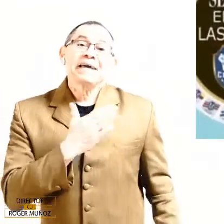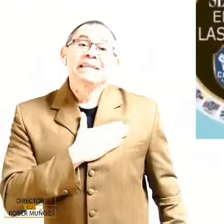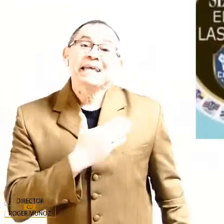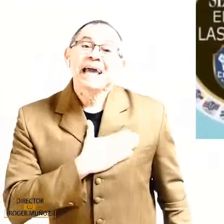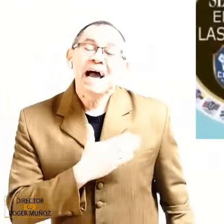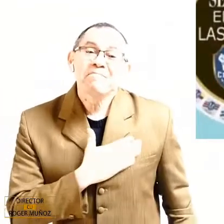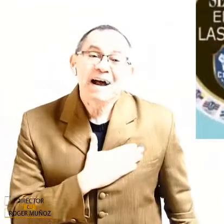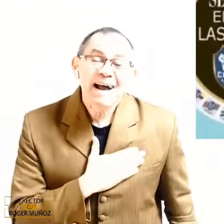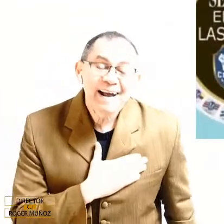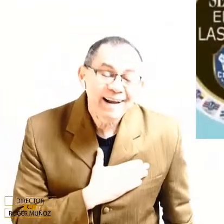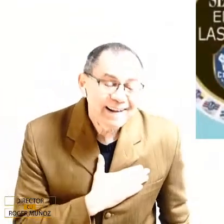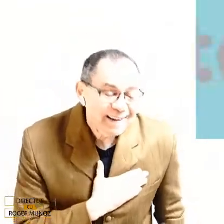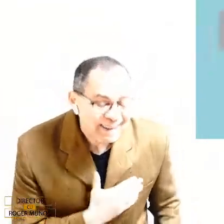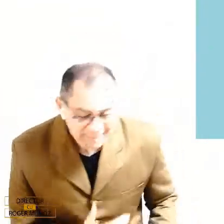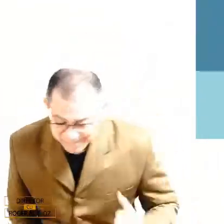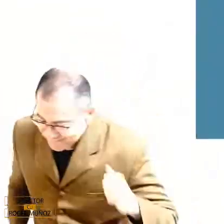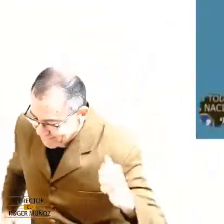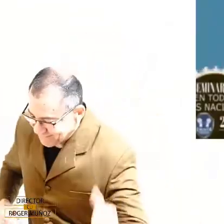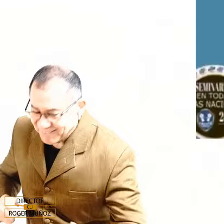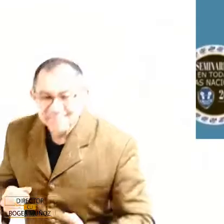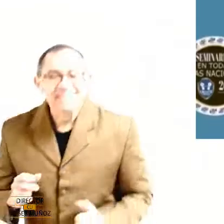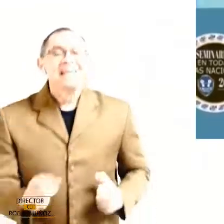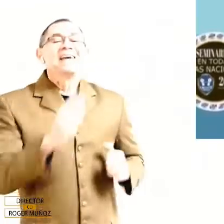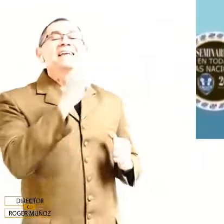porque te ama.